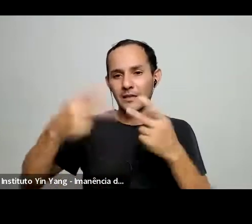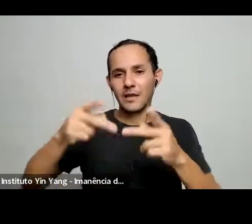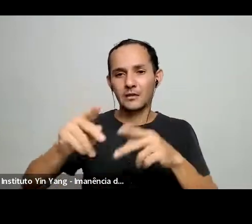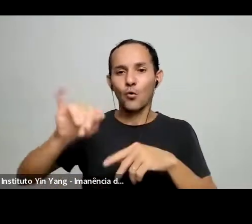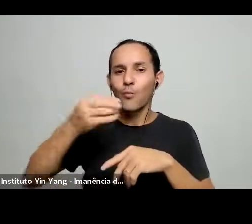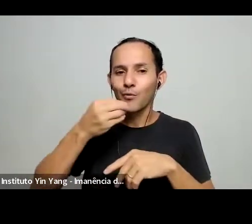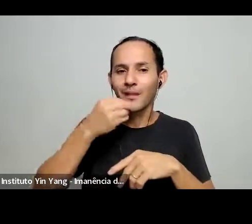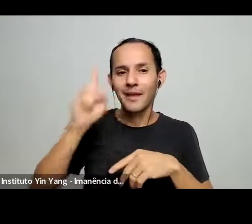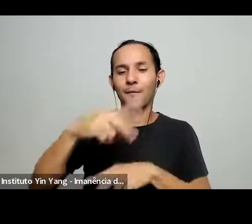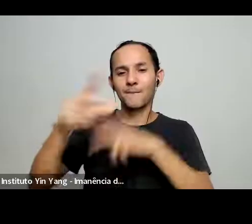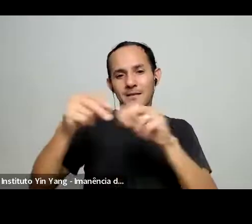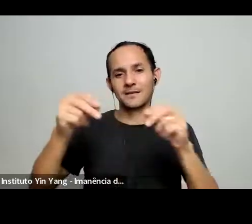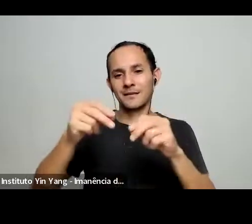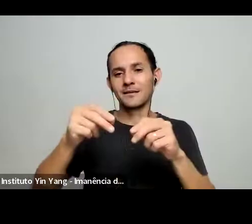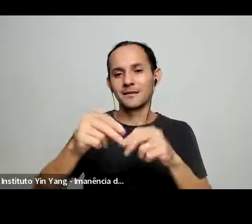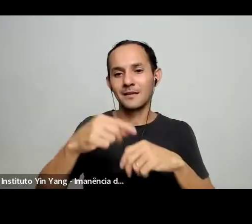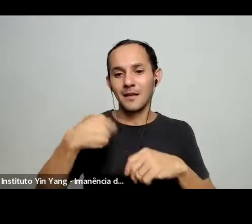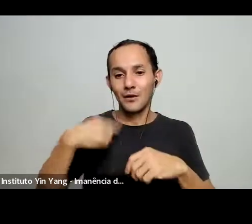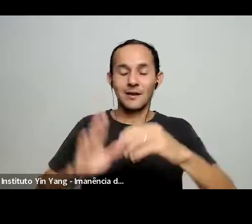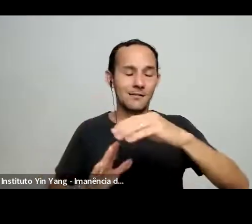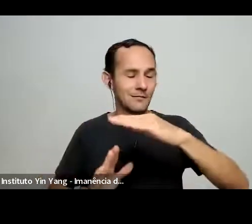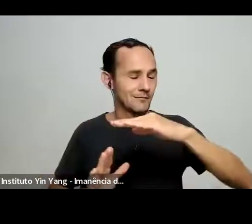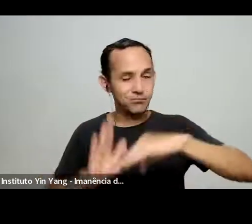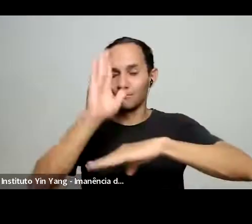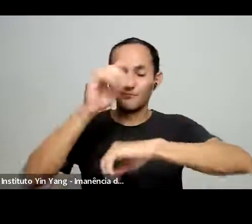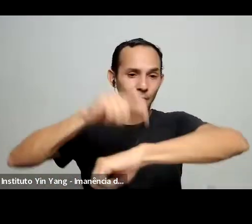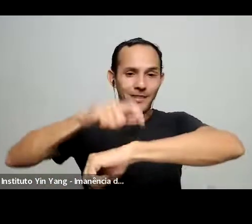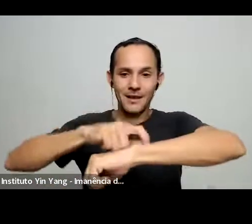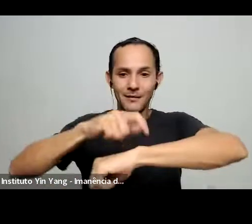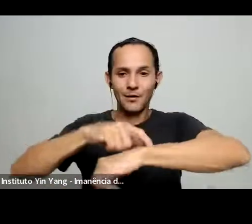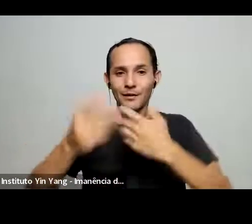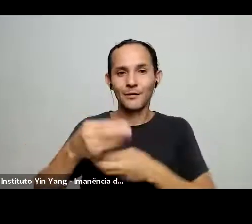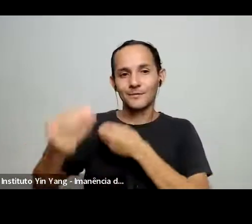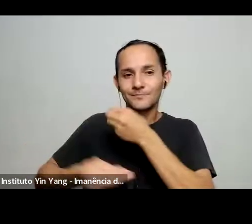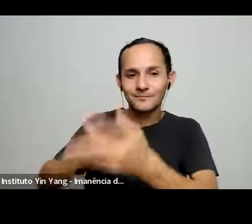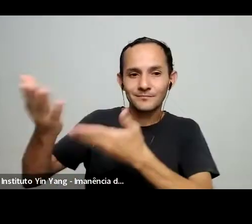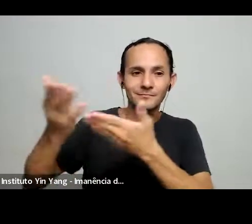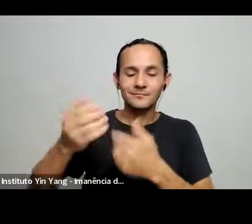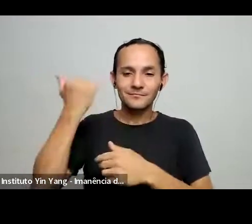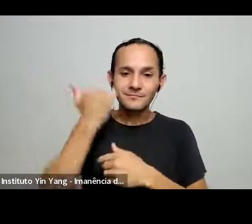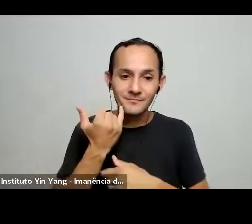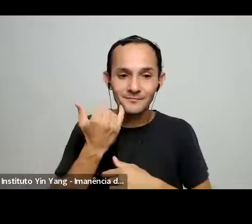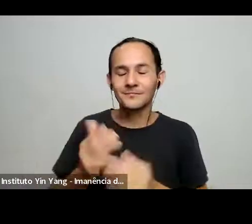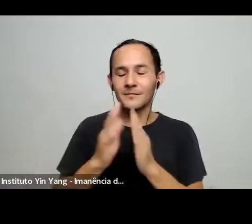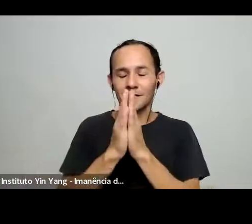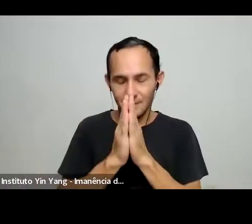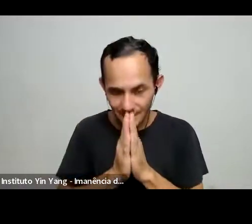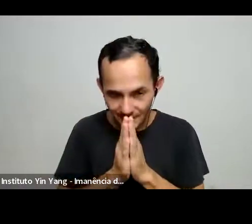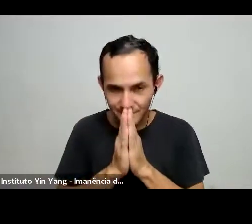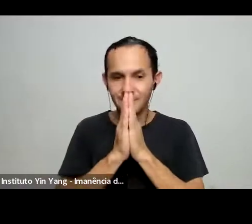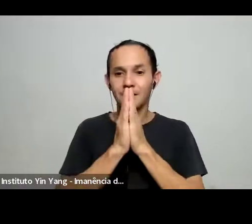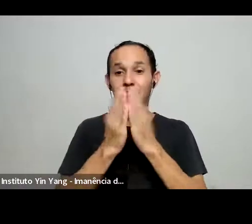realmente um presente para nós. Eu já estourei meu tempo aqui, Inácio, e vou devolver a palavra com muita gratidão. E